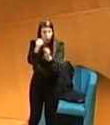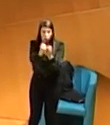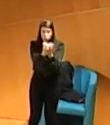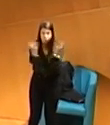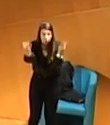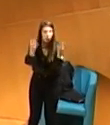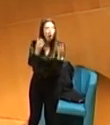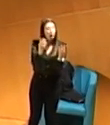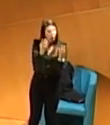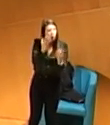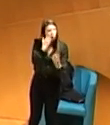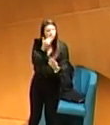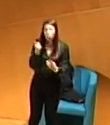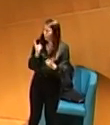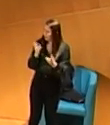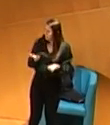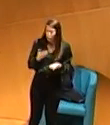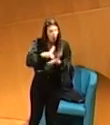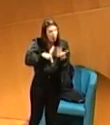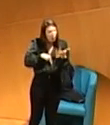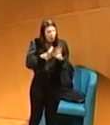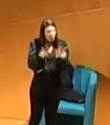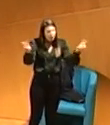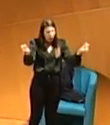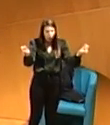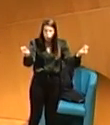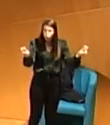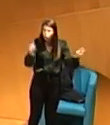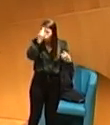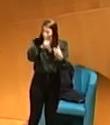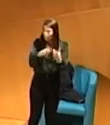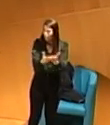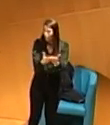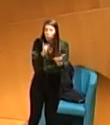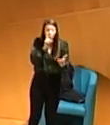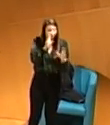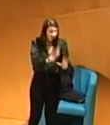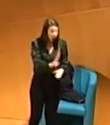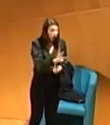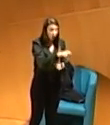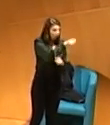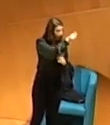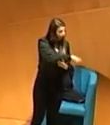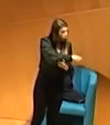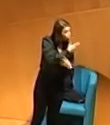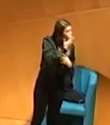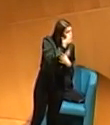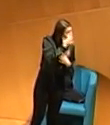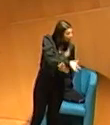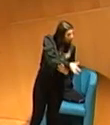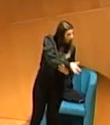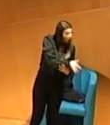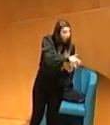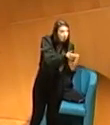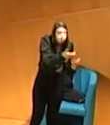extrait à ce sujet-là. Parce que sans cette connaissance de l'autre, je crois qu'il est très difficile